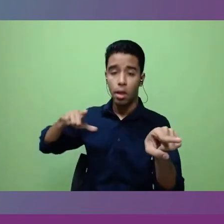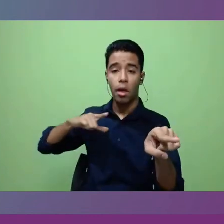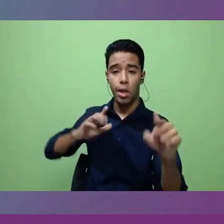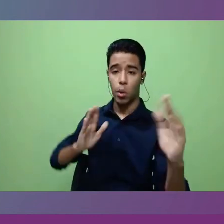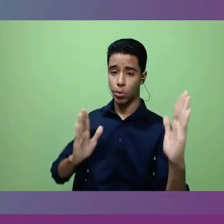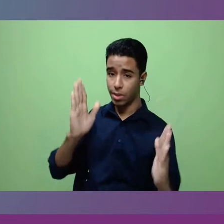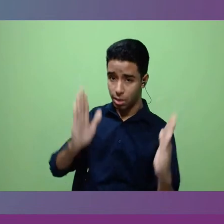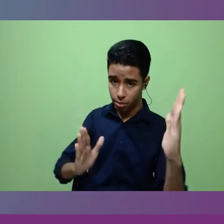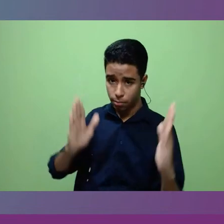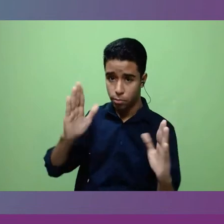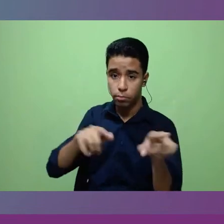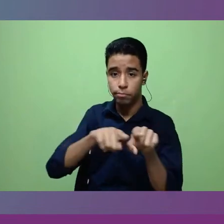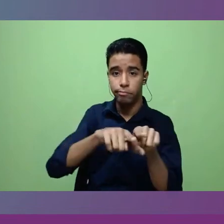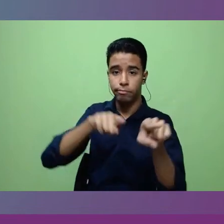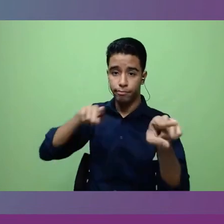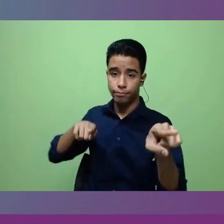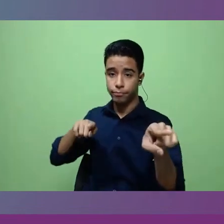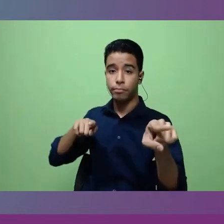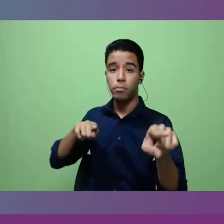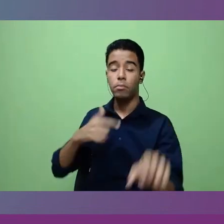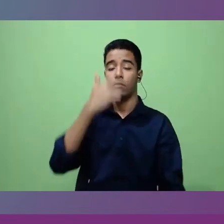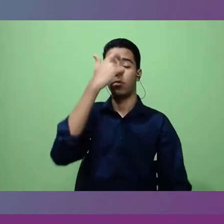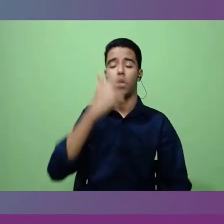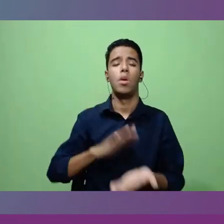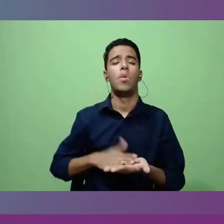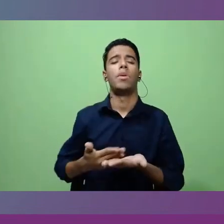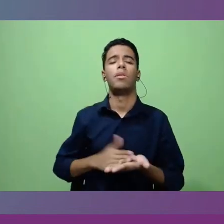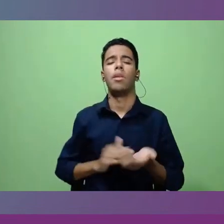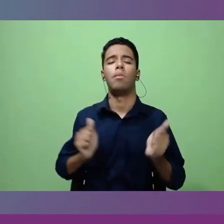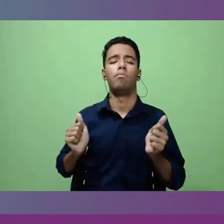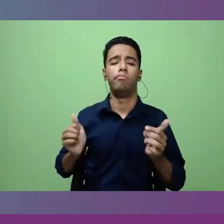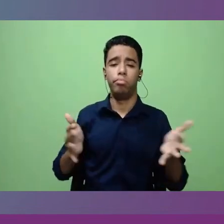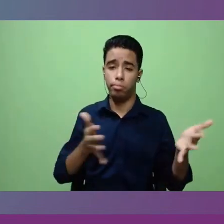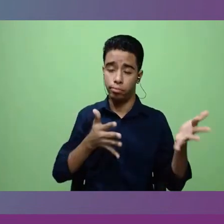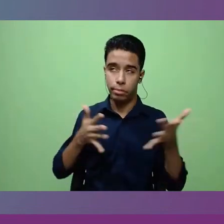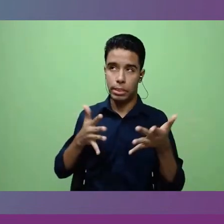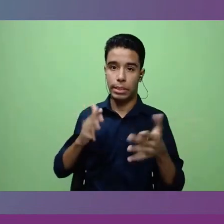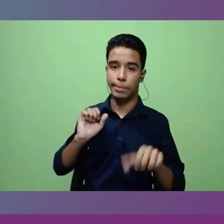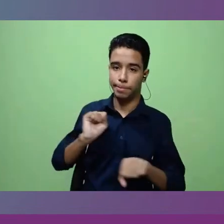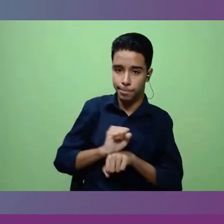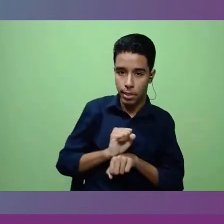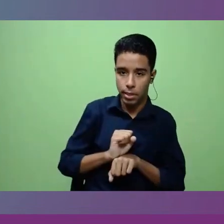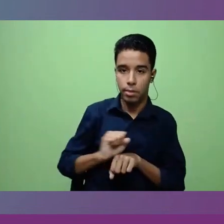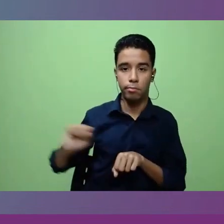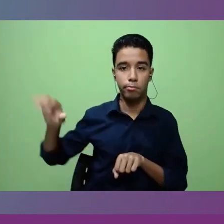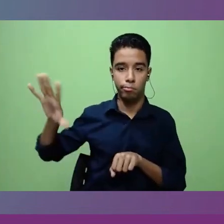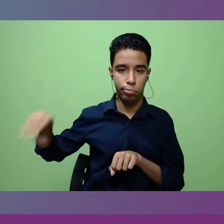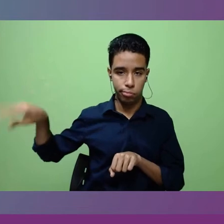o tempo de espera que o intérprete tem para realizar a sua interpretação.